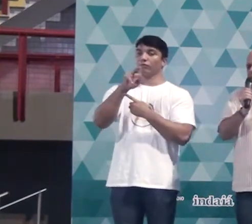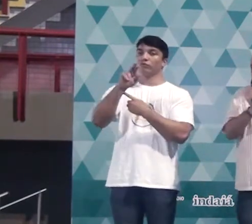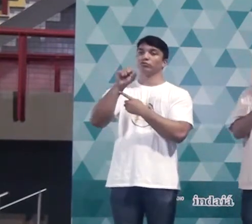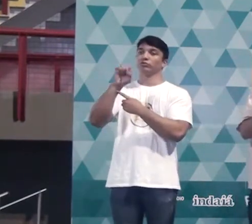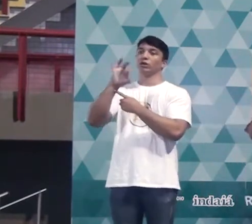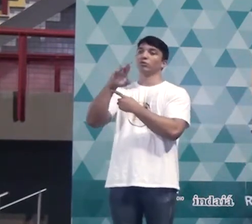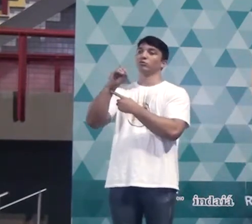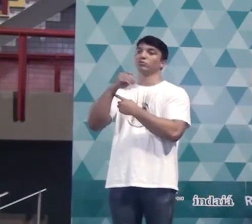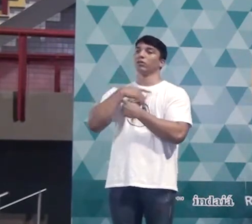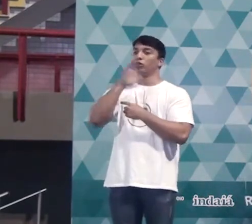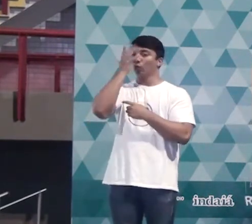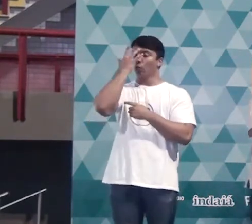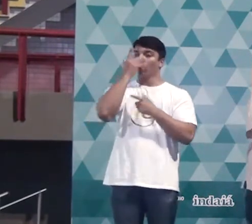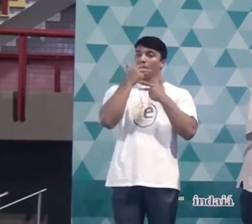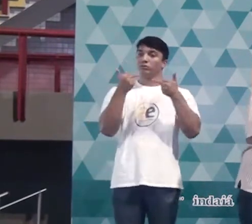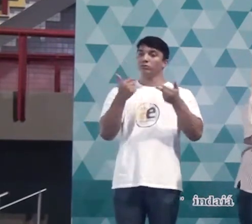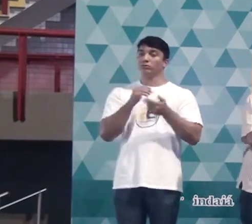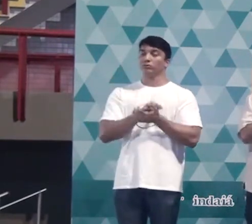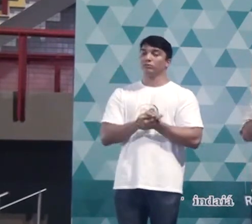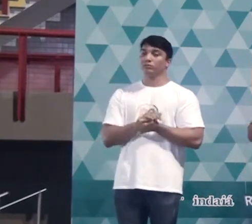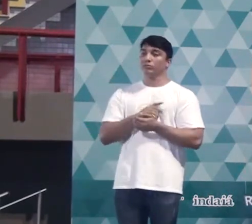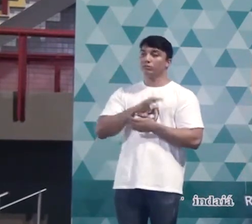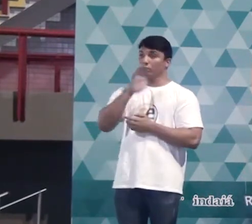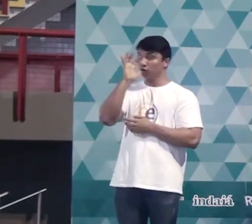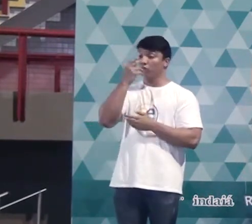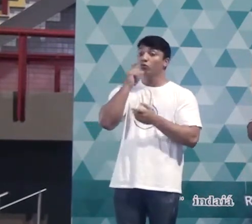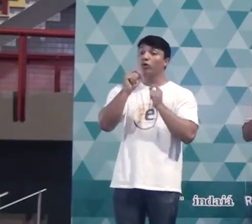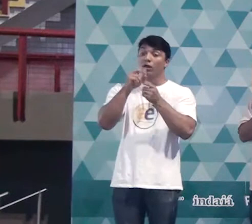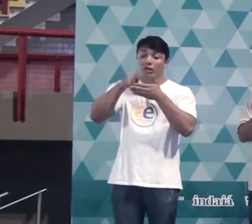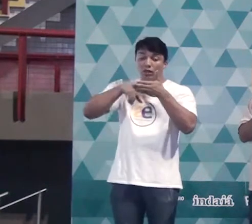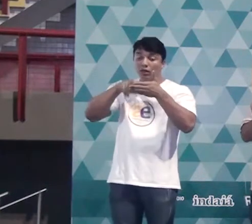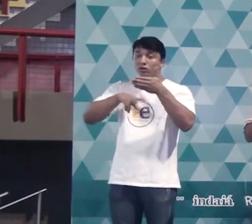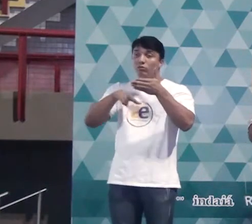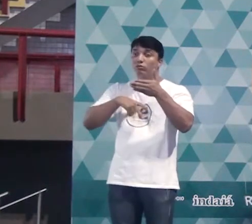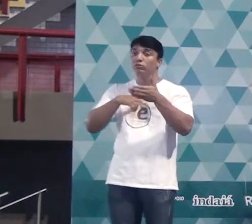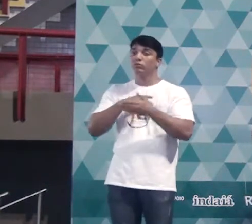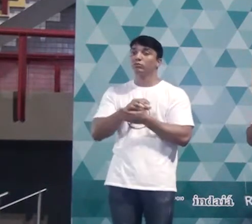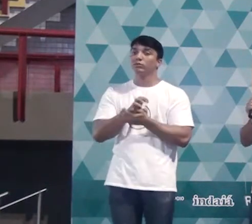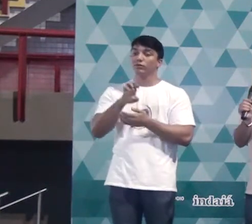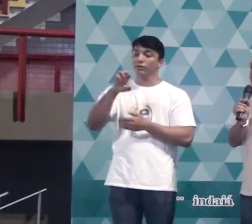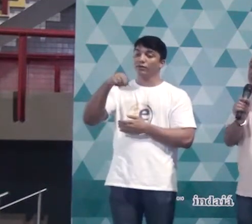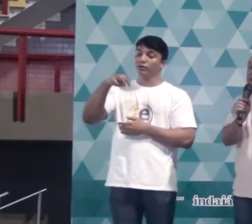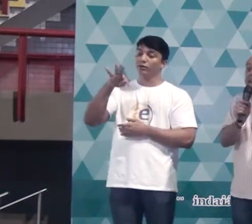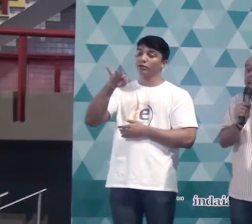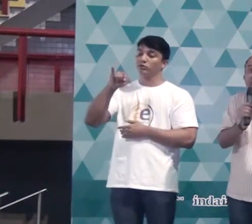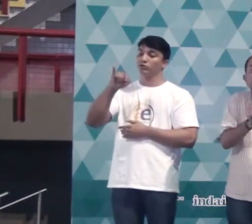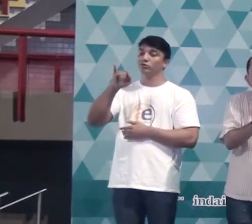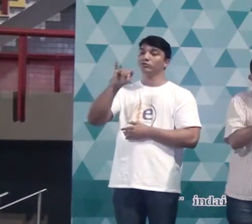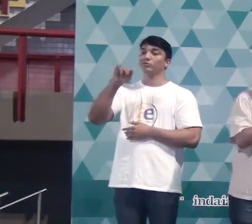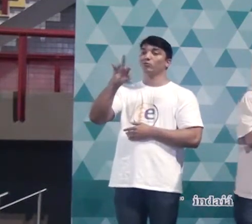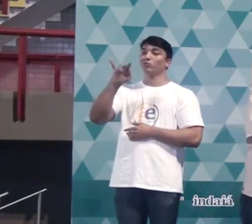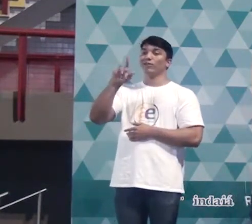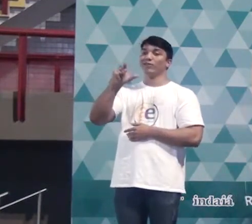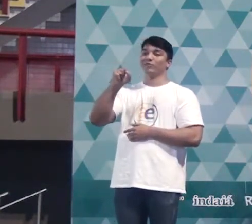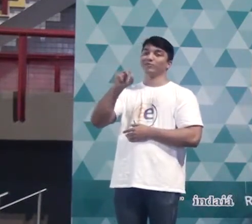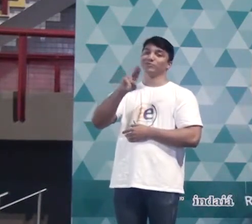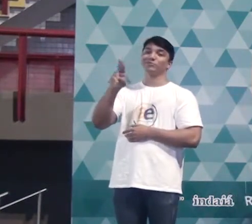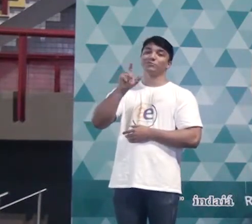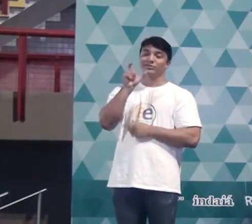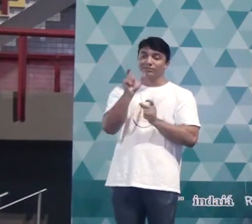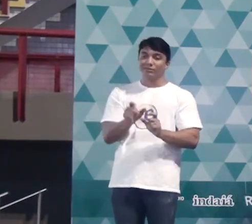essas besteiras resolve alguma coisa. O que resolve é a leitura. Eu mesmo agora estou lendo um livro intitulado, pode parar de ler, que é